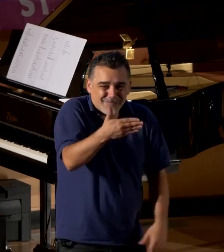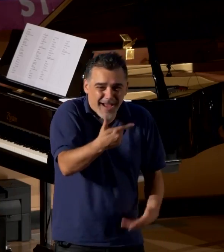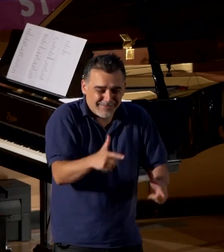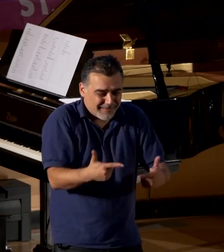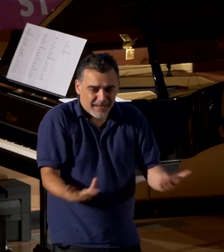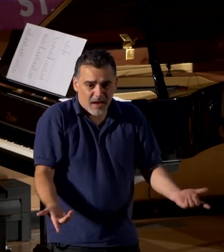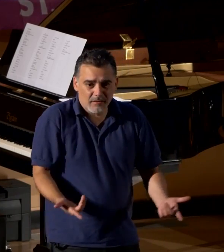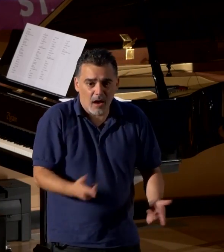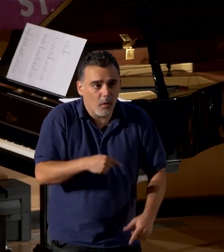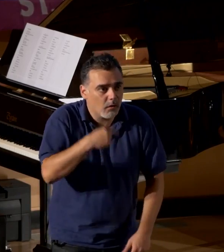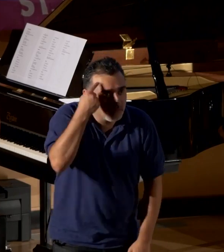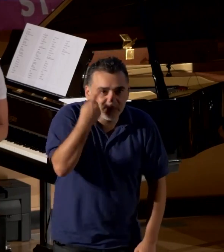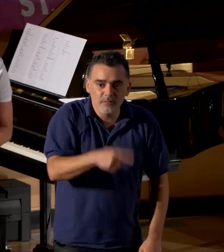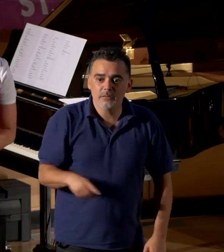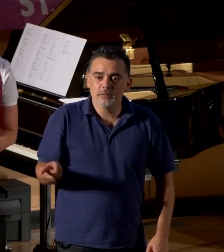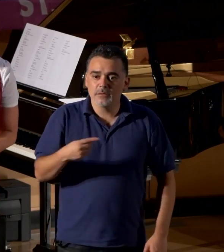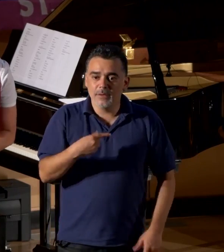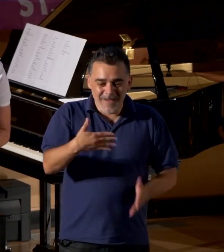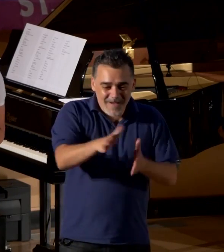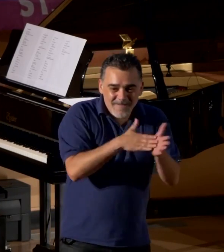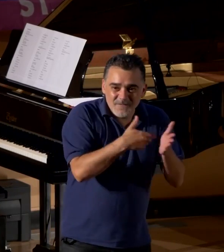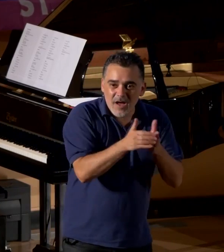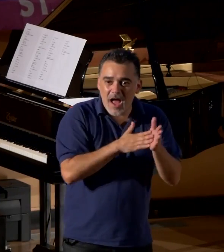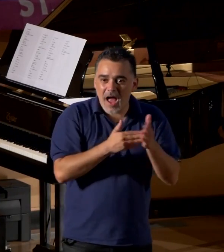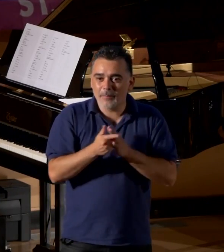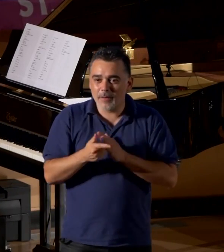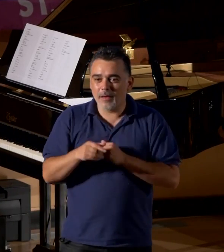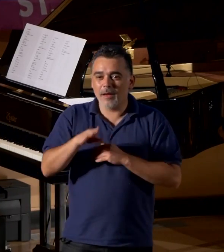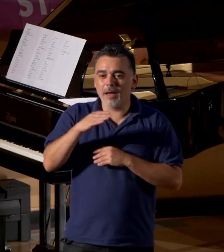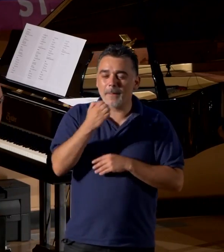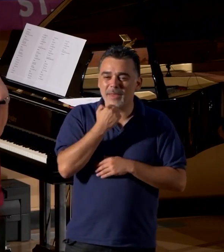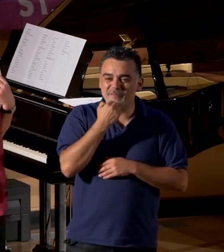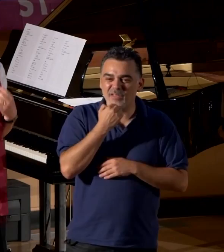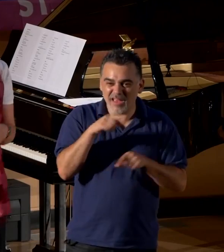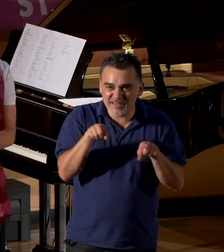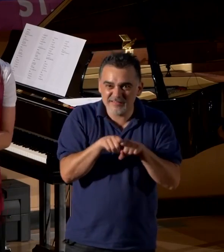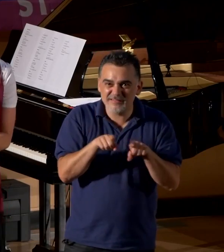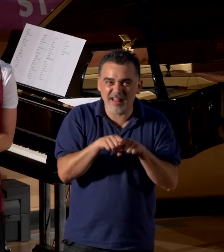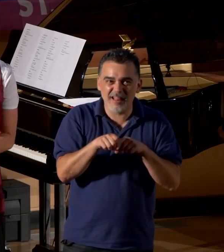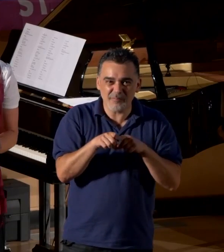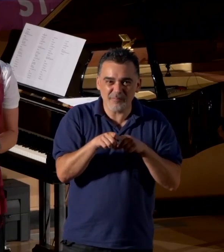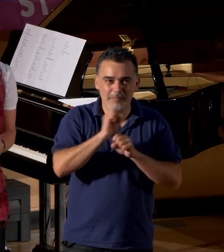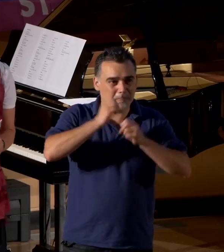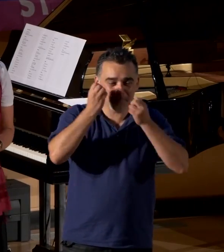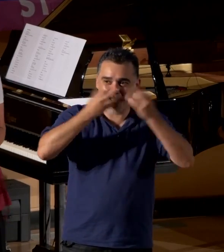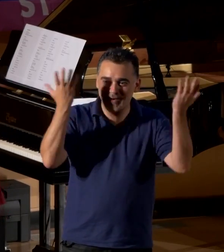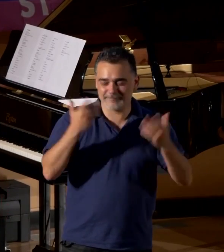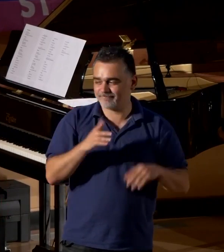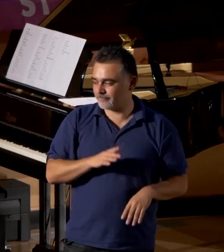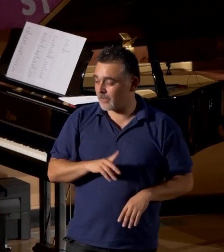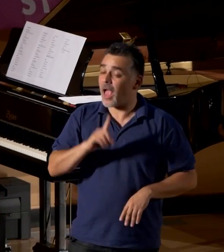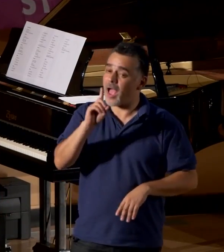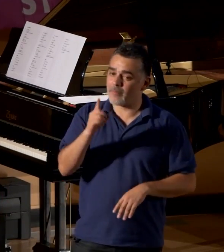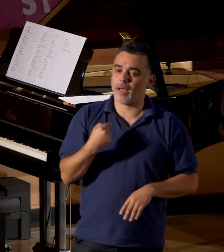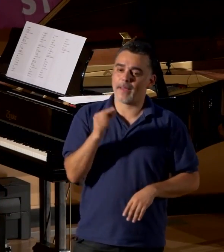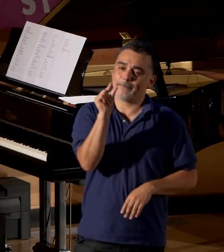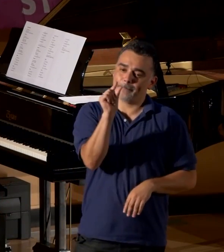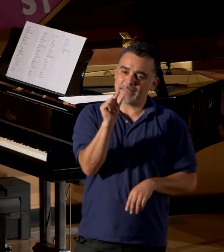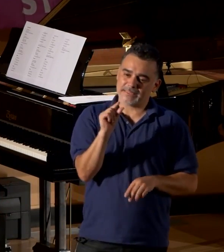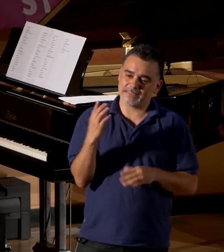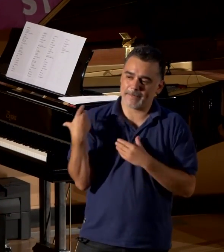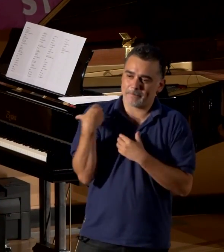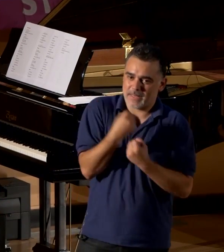davon ausgegangen, dass die Farbe des BMG hier dieselbe Begeisterung ausgelöst hätte. Aber ich habe zumindest etwas mitgebracht in